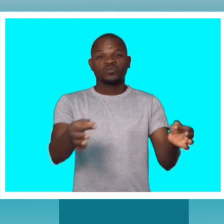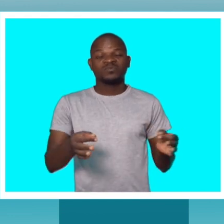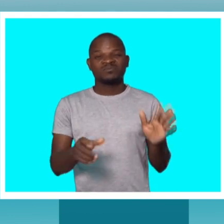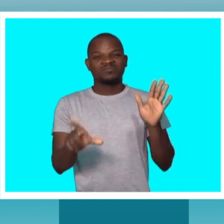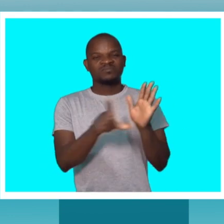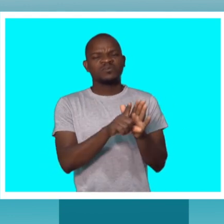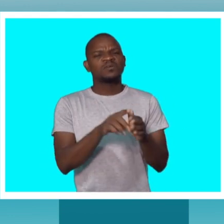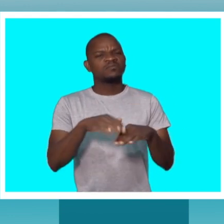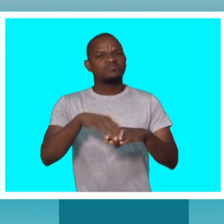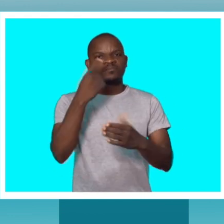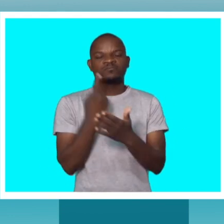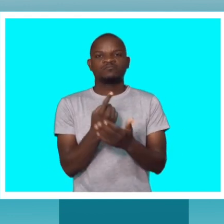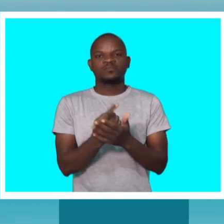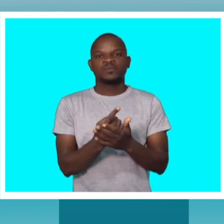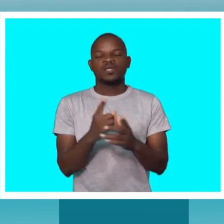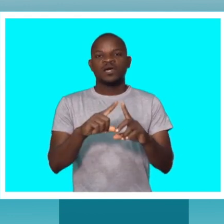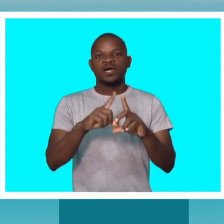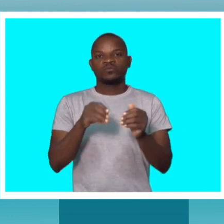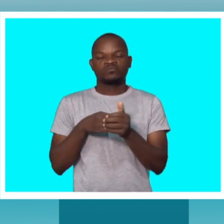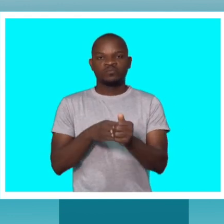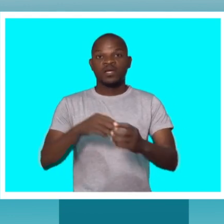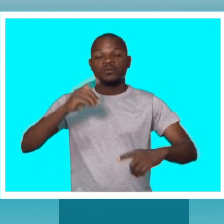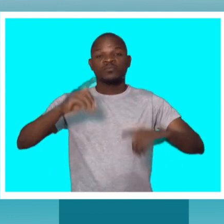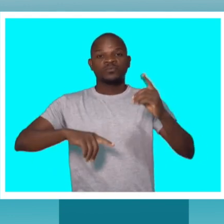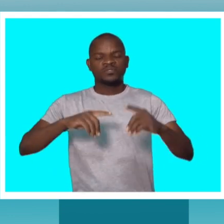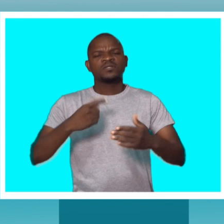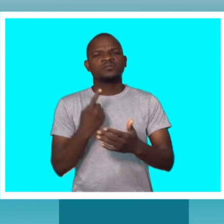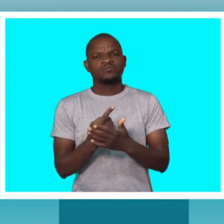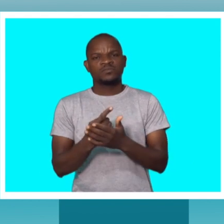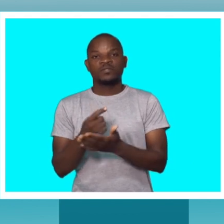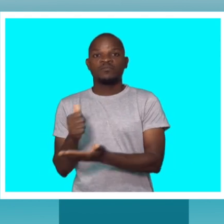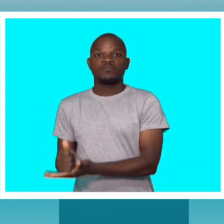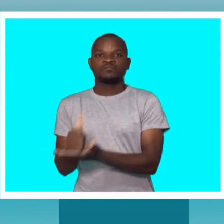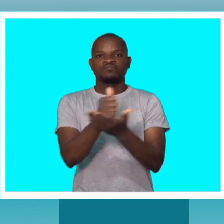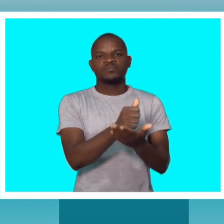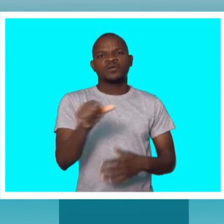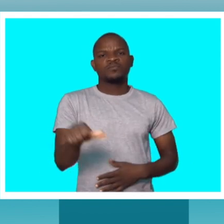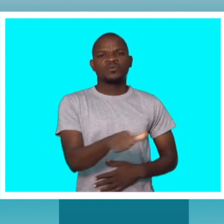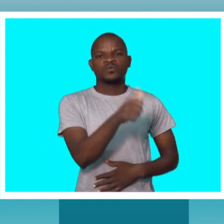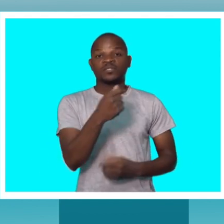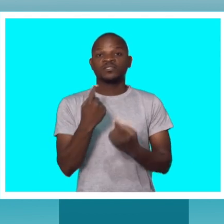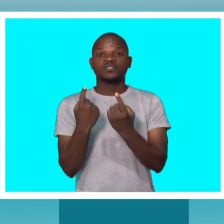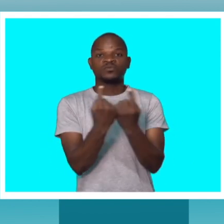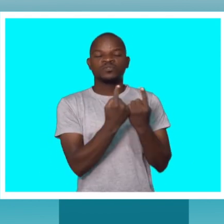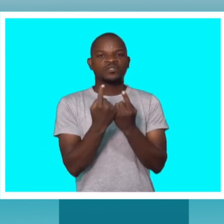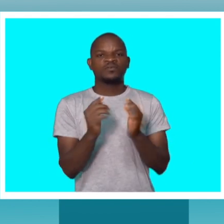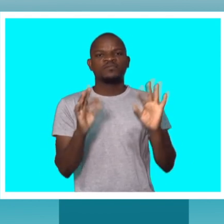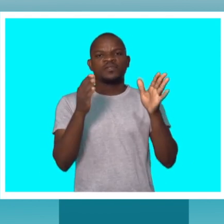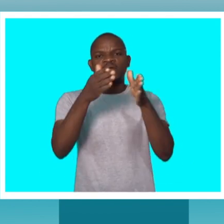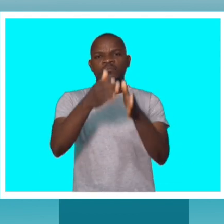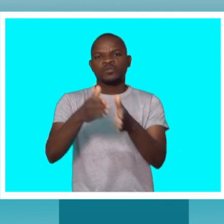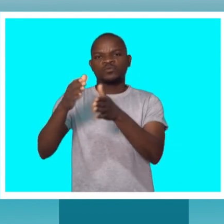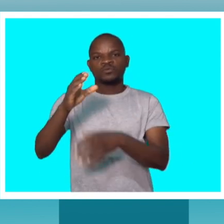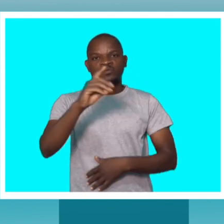A Convenção é um importante guia de políticas. É um importante instrumento que vai ajudar a melhorar a condição de vida das pessoas